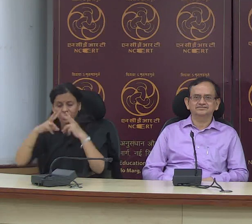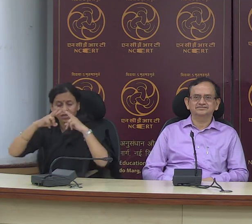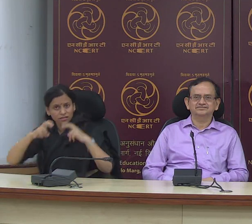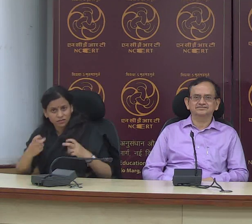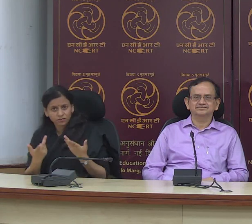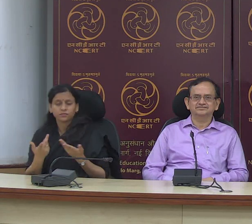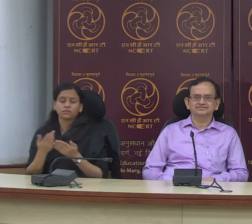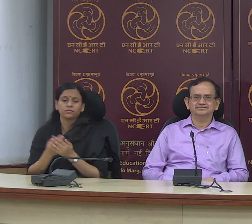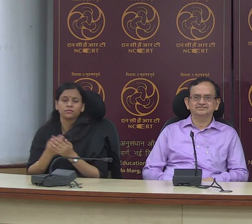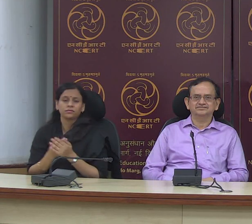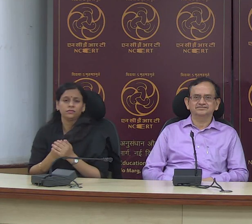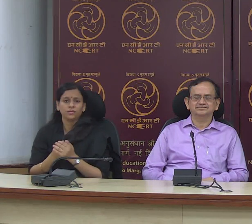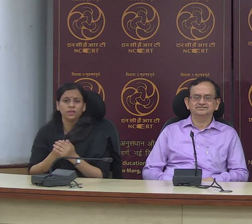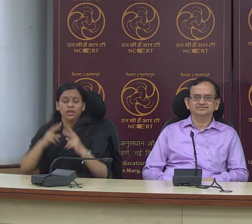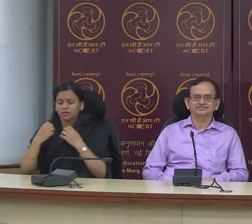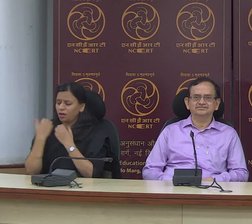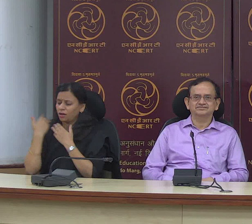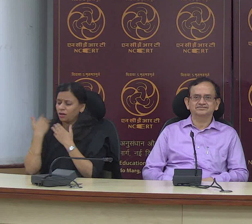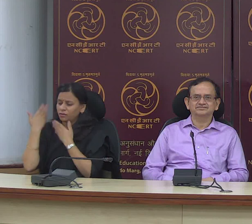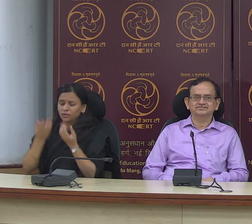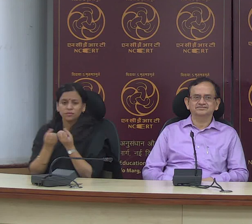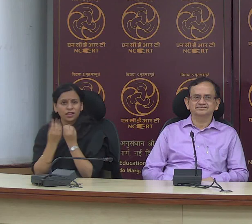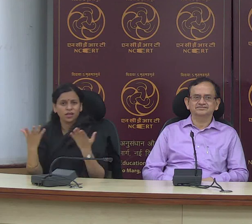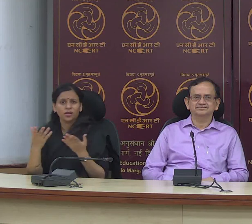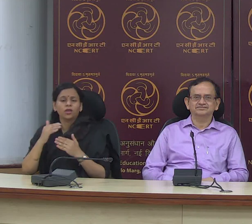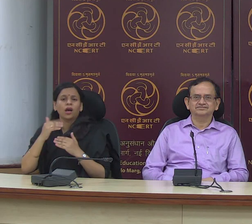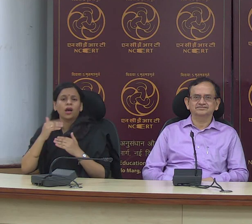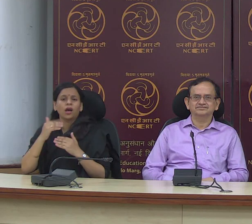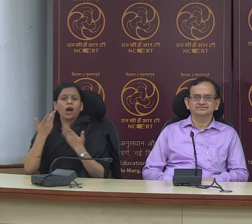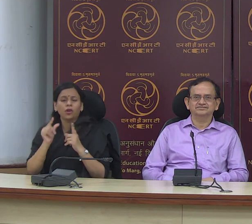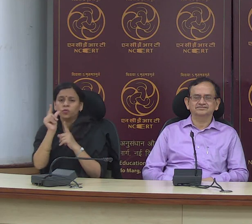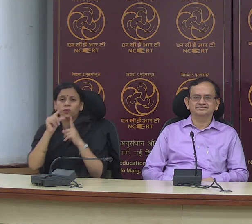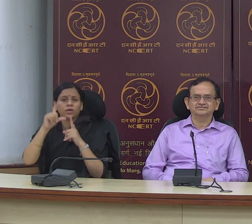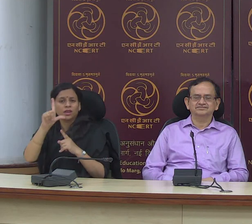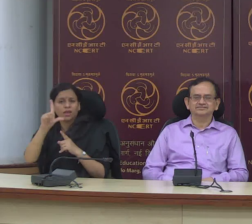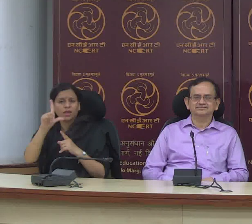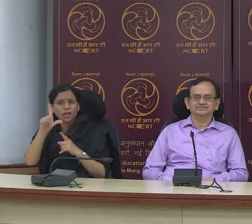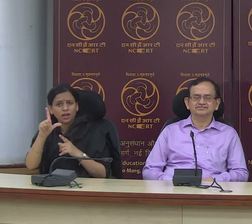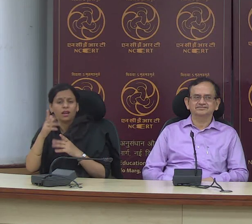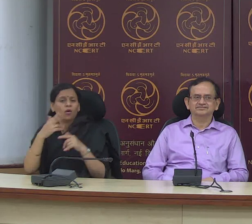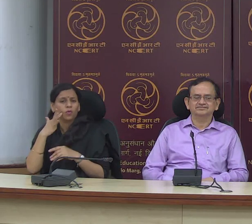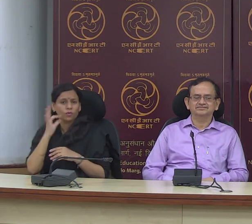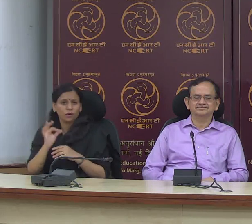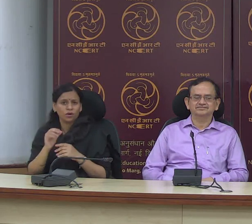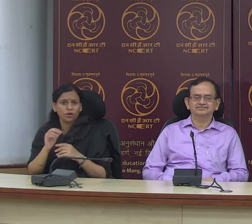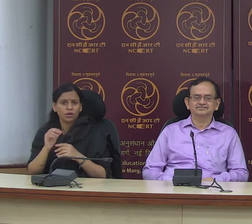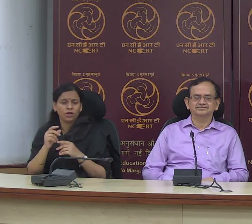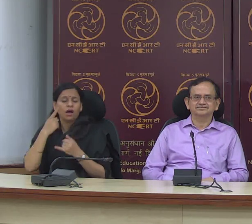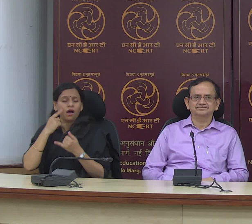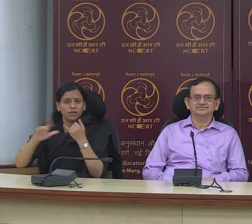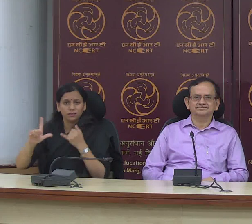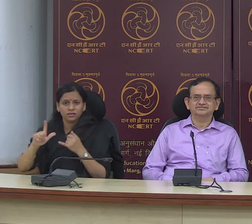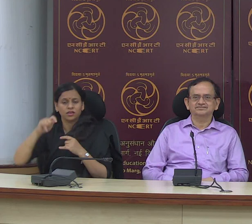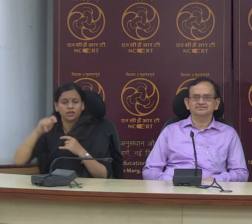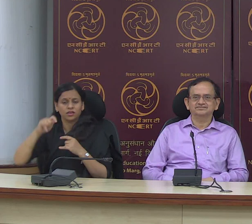हमारी हो ही रही है, वी कंडक्ट रिसर्च, सो हाउ बेनिफिशियल डेवलपमेंट ऑफ UDL बेस्ड करिकुलम एंड कॉन्टेंट बेस्ड ISL